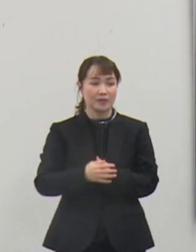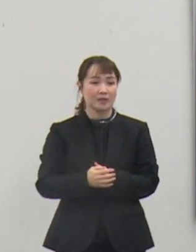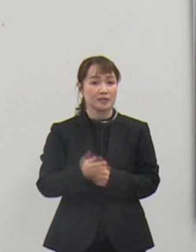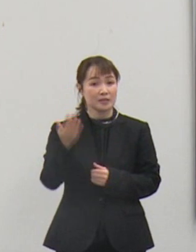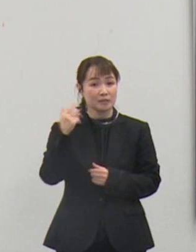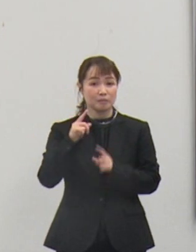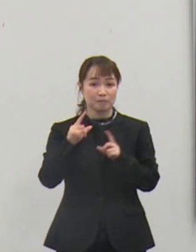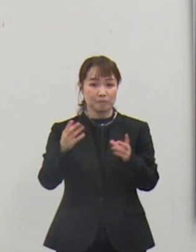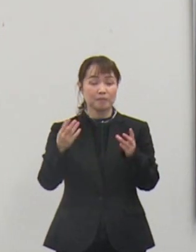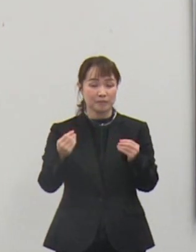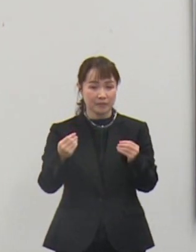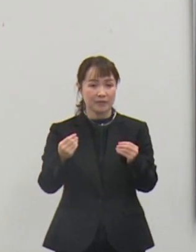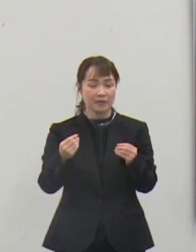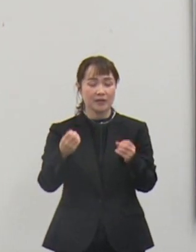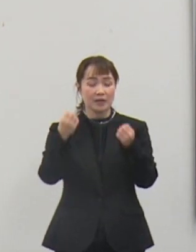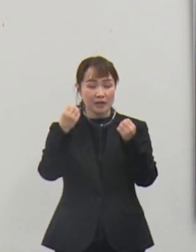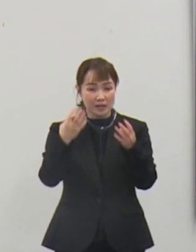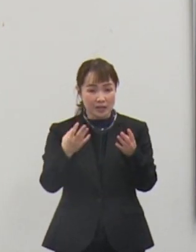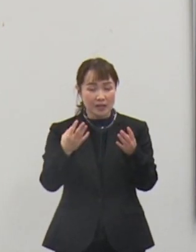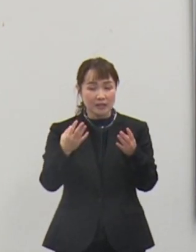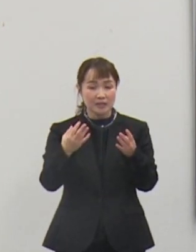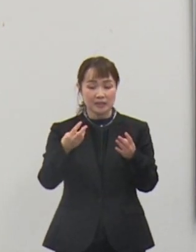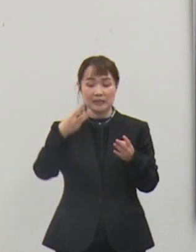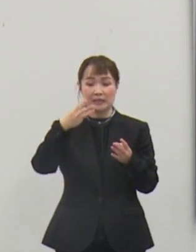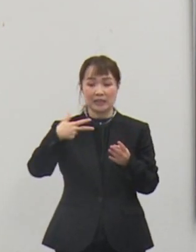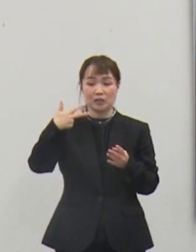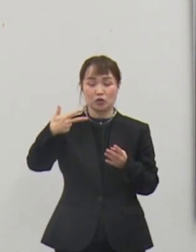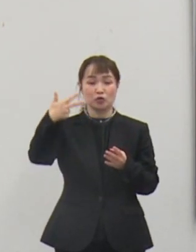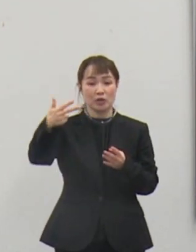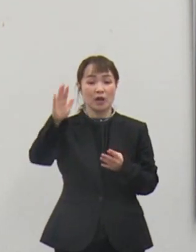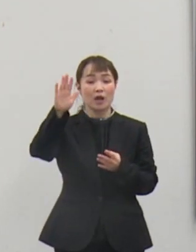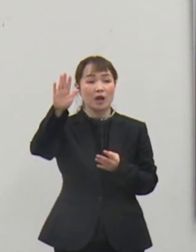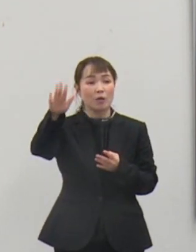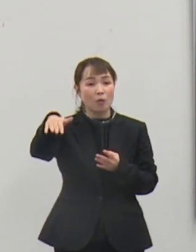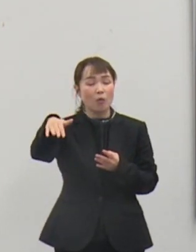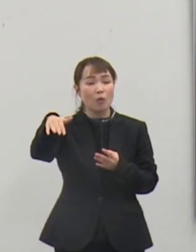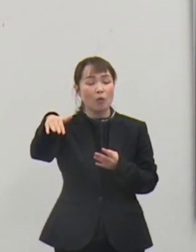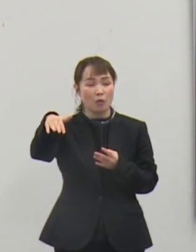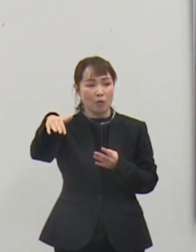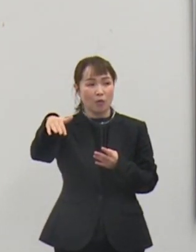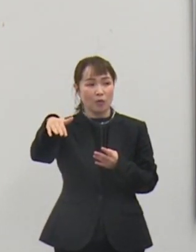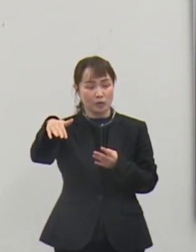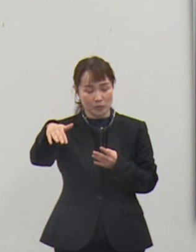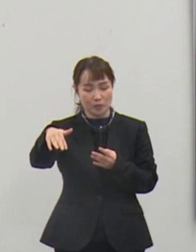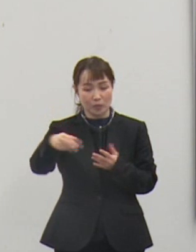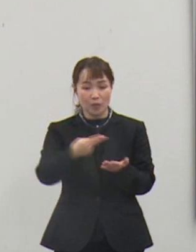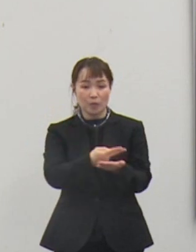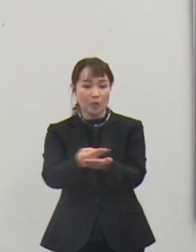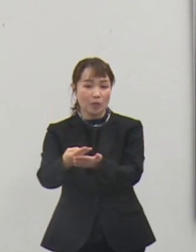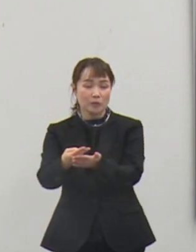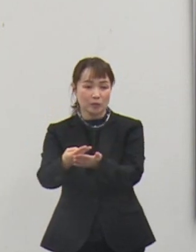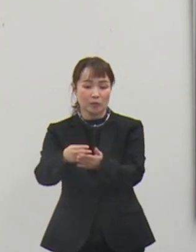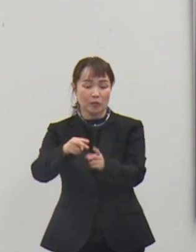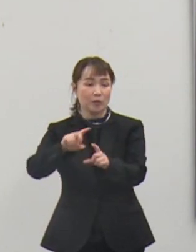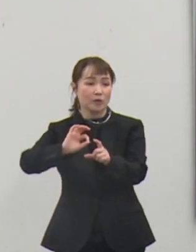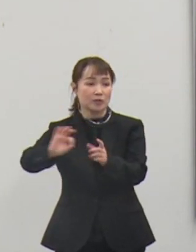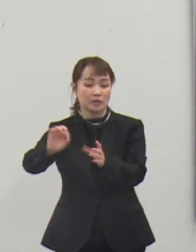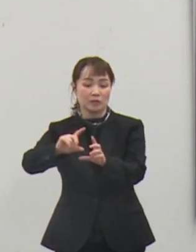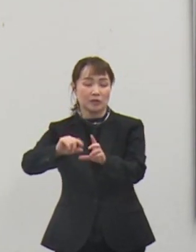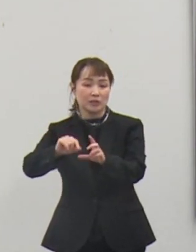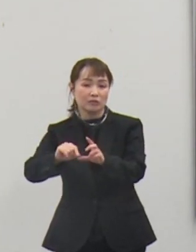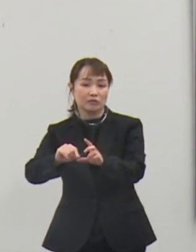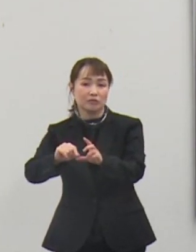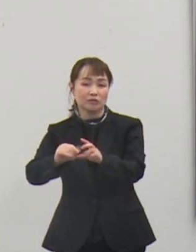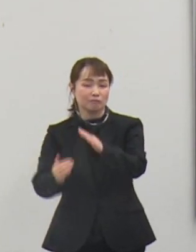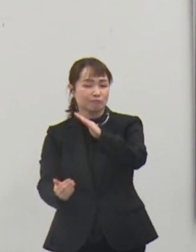先ほど申し上げましたように新たにその3週間後の最大確保病床に到達